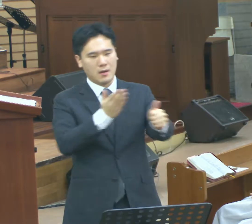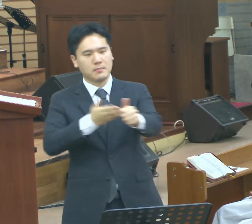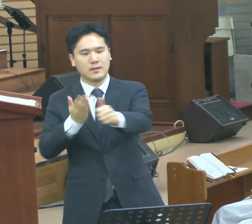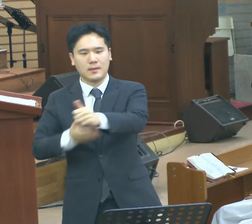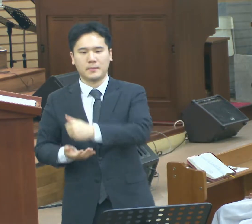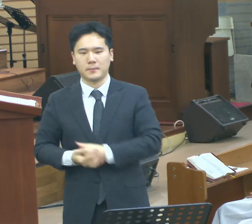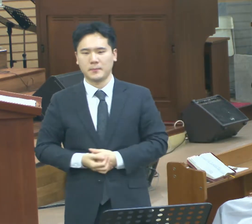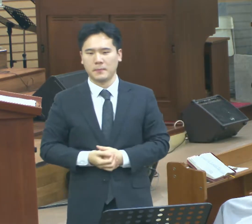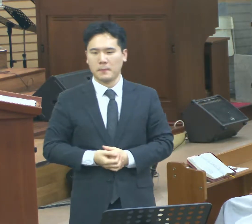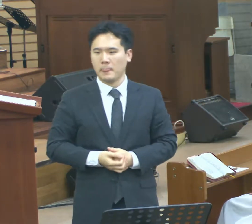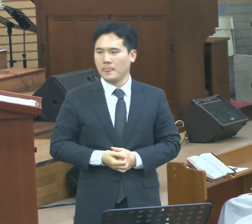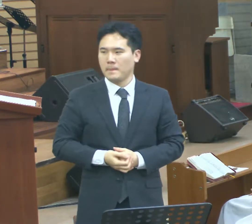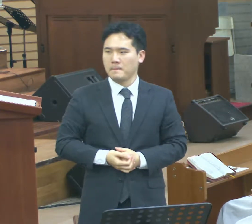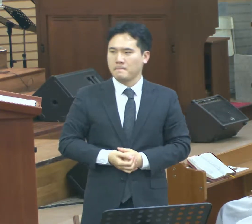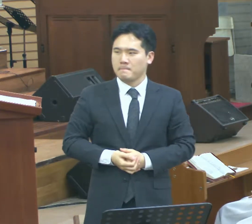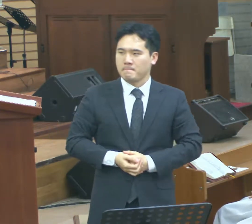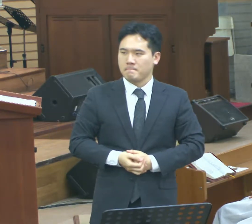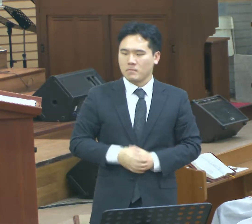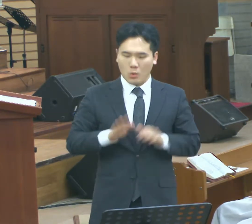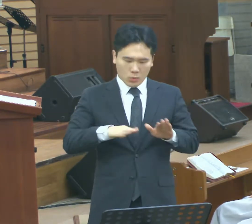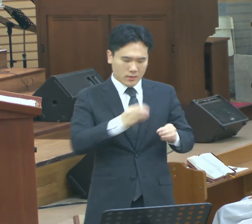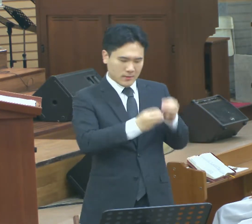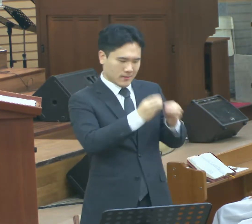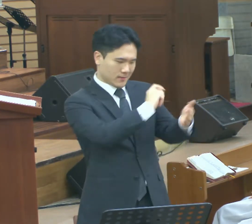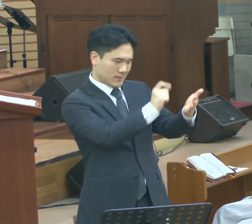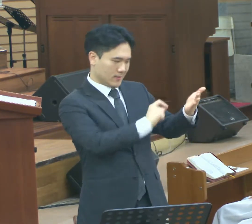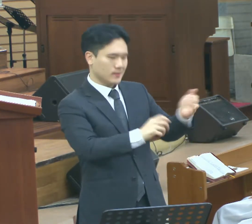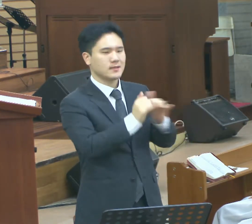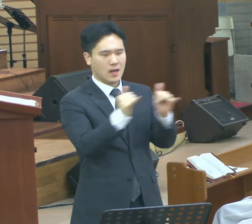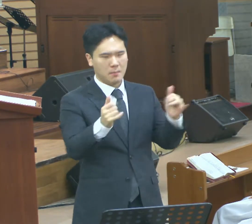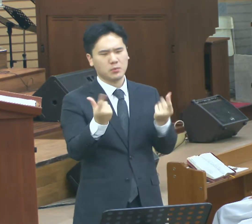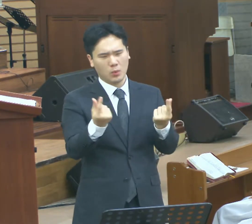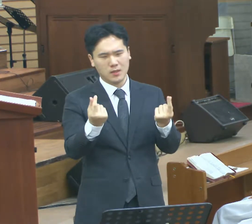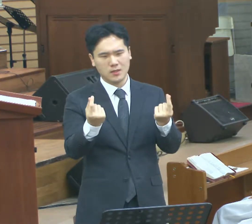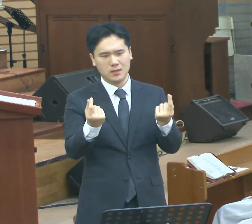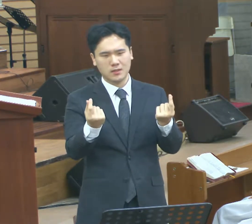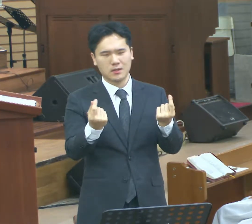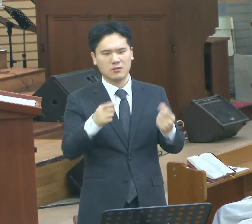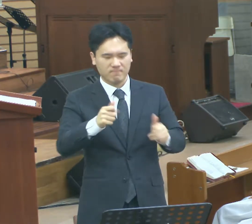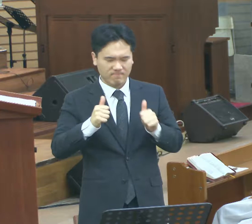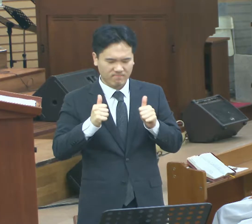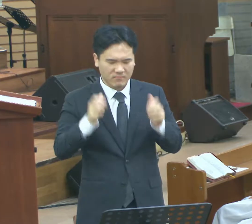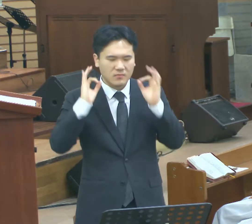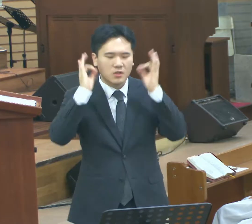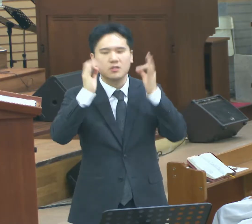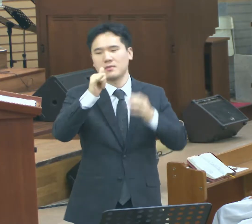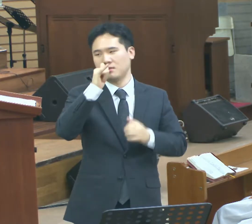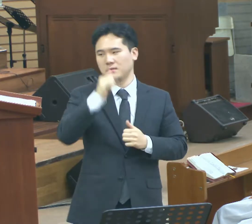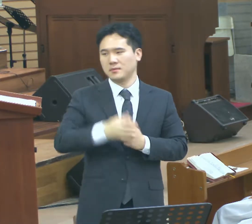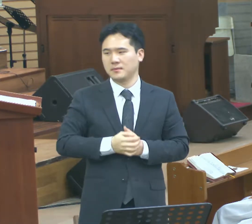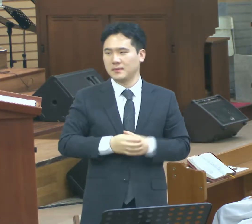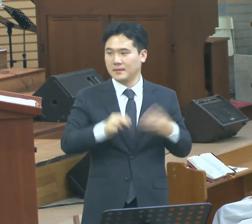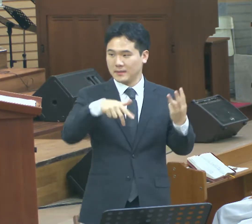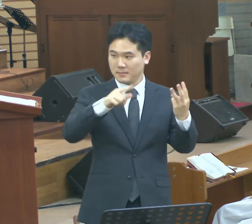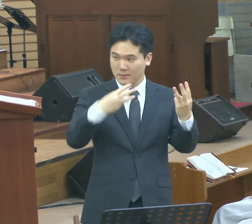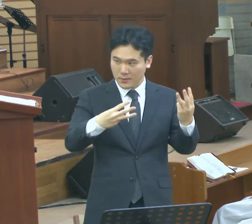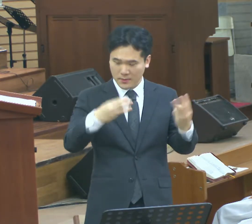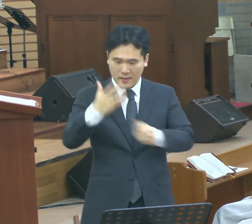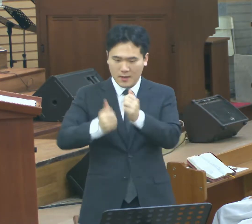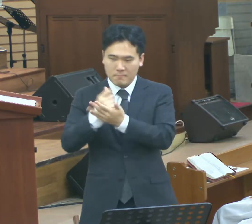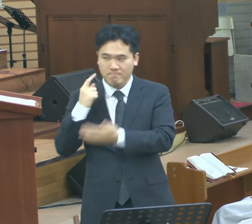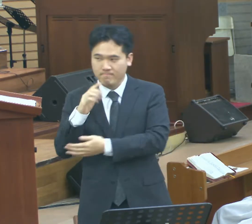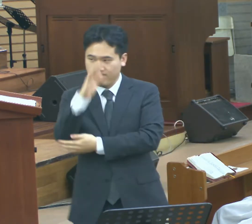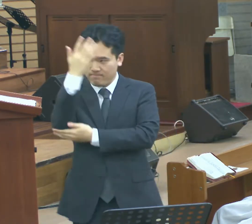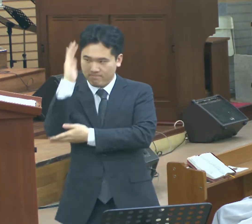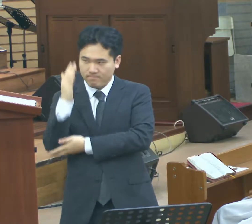바랍니다. 오늘 시인에게 그런 열정이 있었다는 거예요. 3절 하나님의 영광을 백성 가운데 기이한 행적을